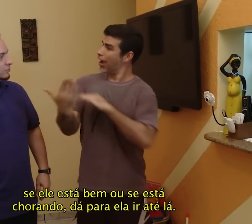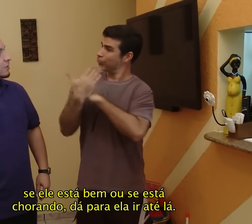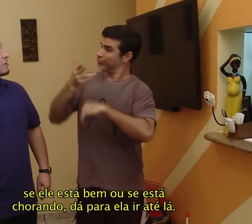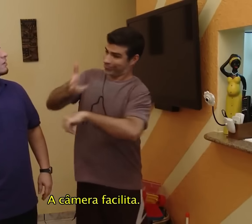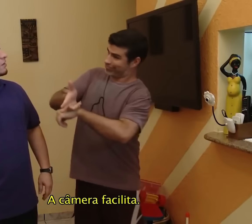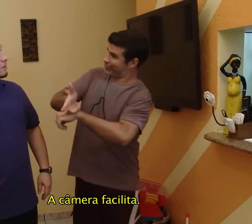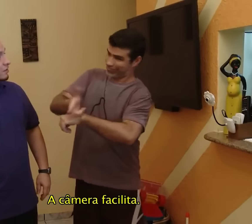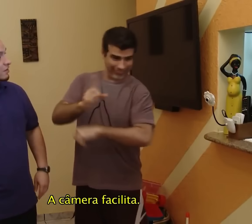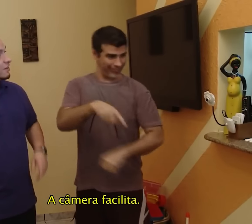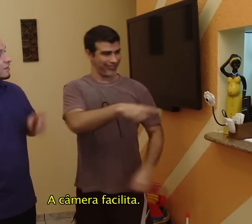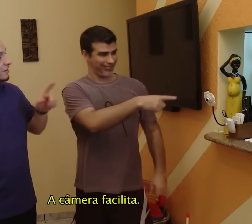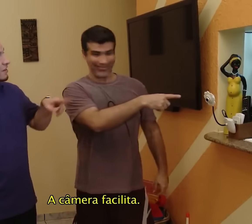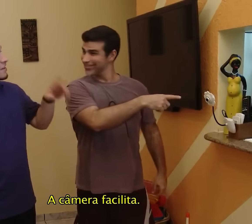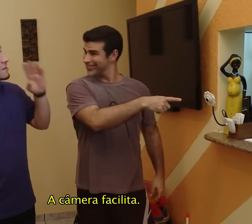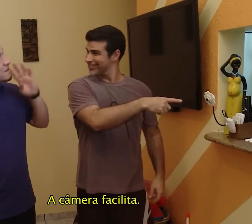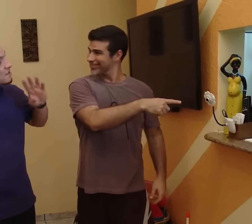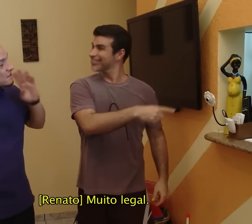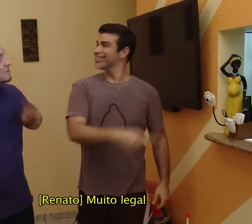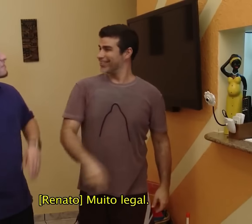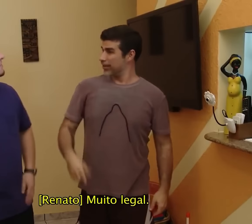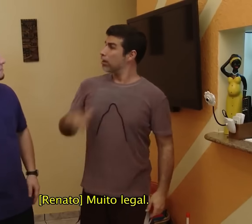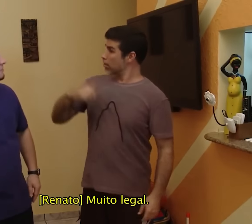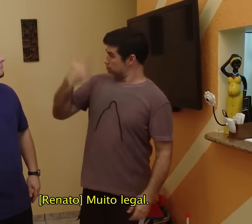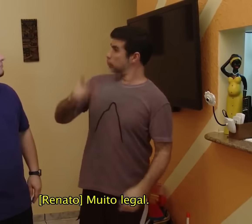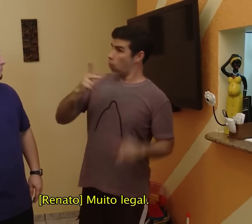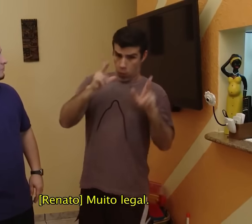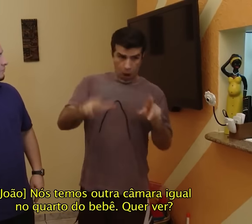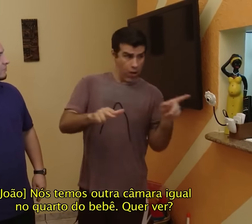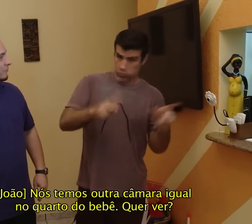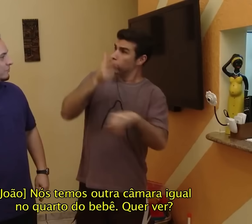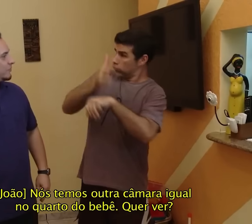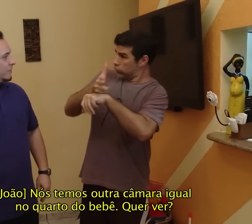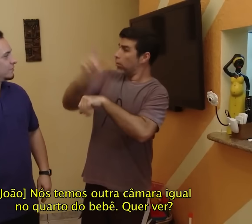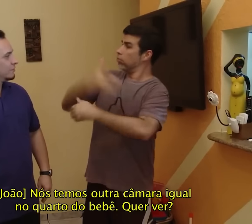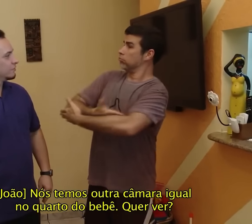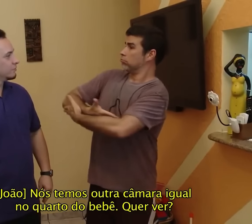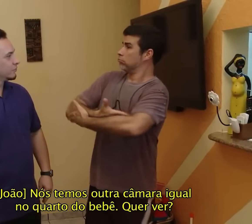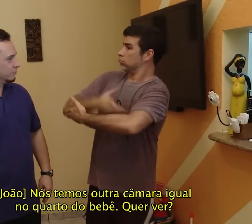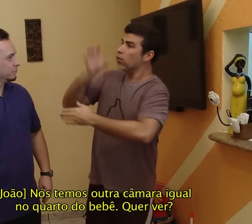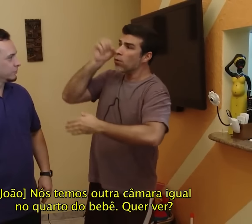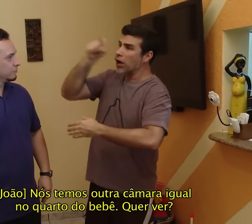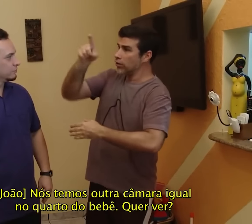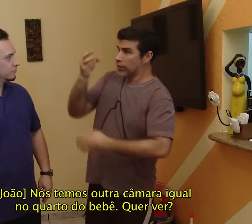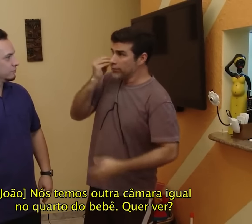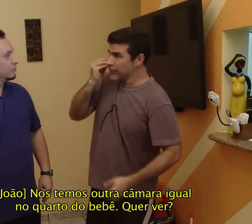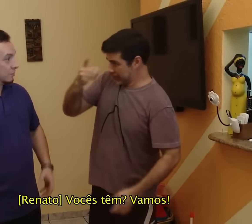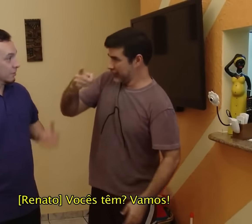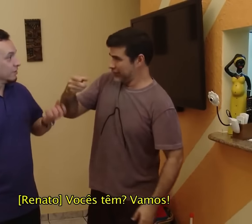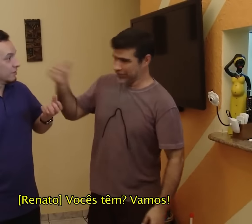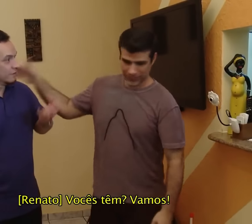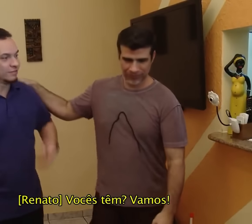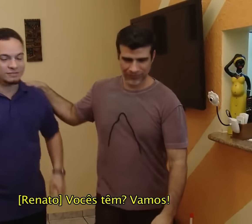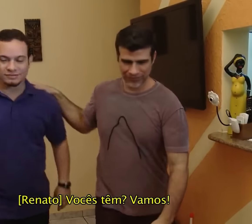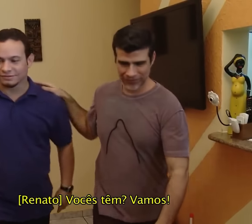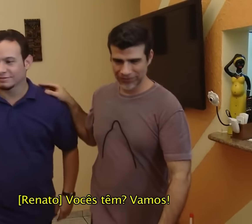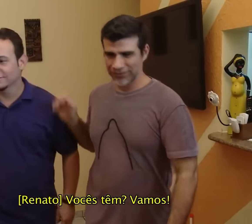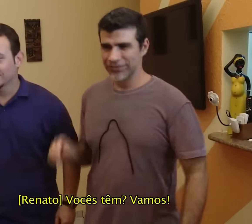câmera facilita. Muito legal. Nós temos outra câmera igual no quarto do bebê. Quer ver? Vocês têm? Vamos.